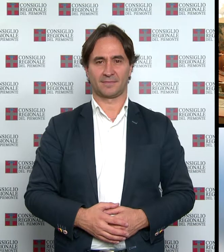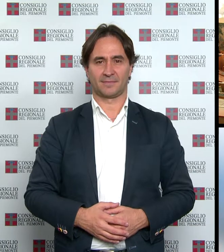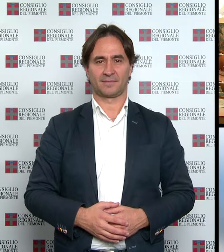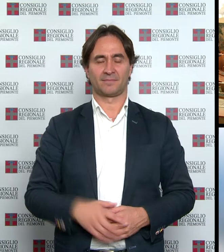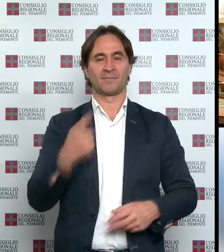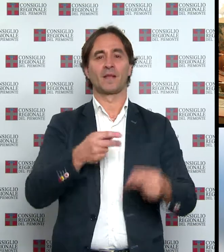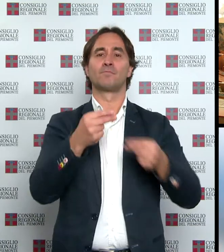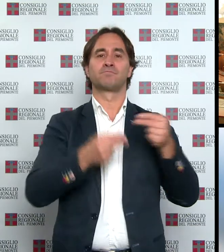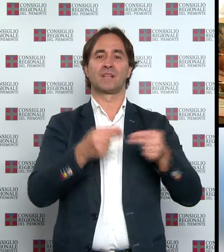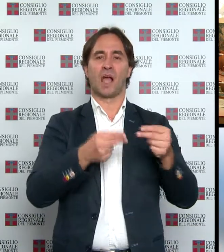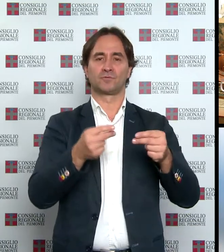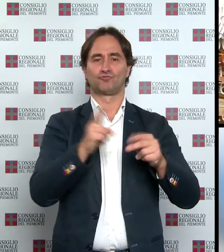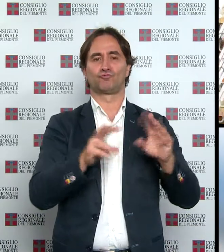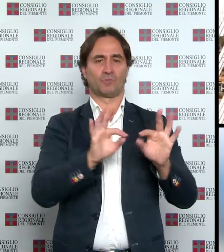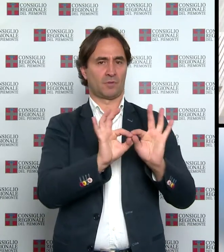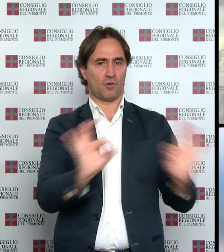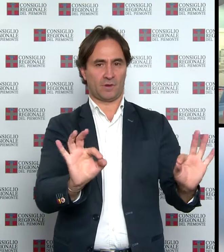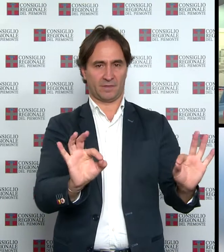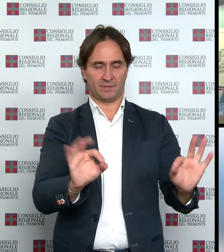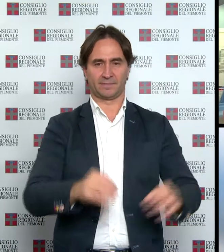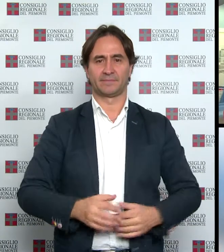assestamento di bilancio.